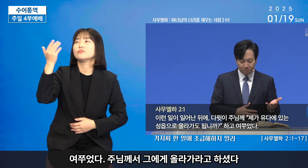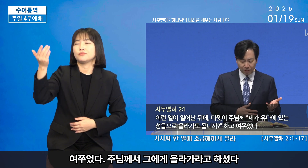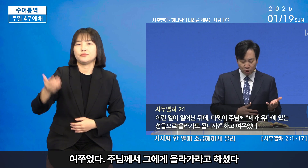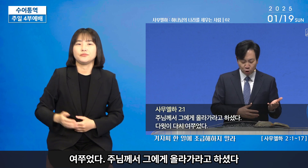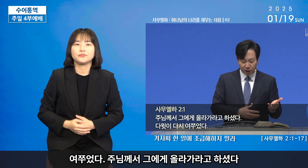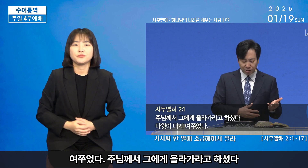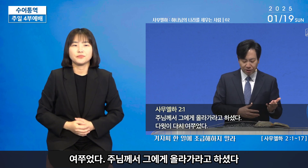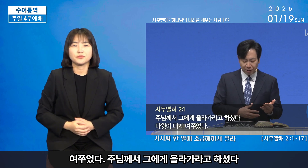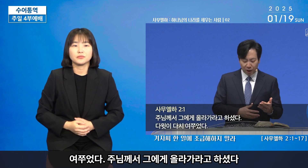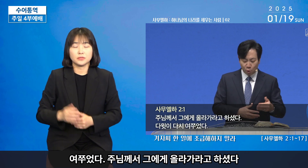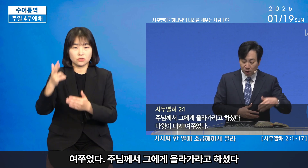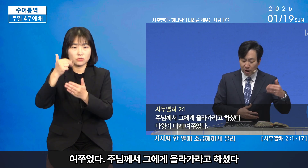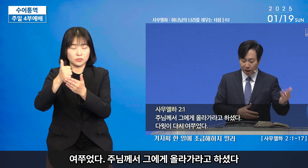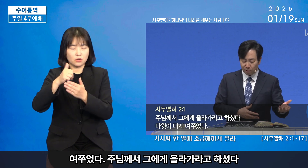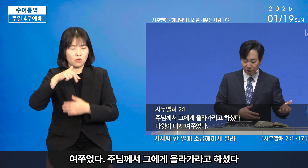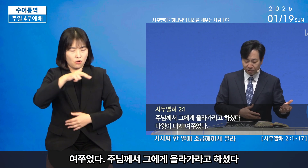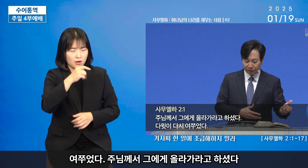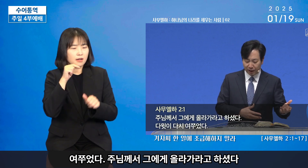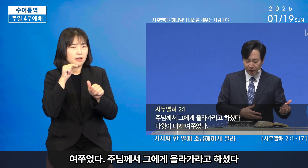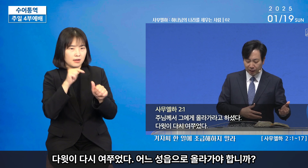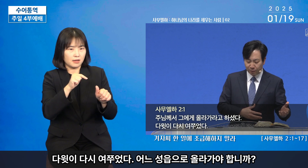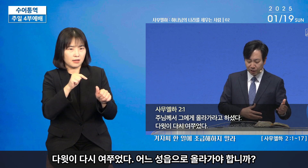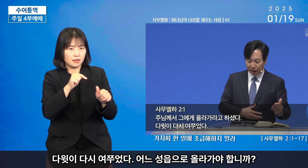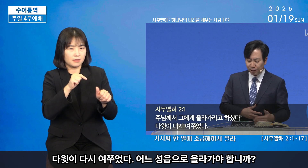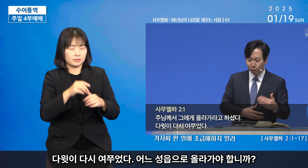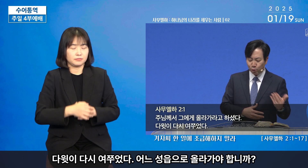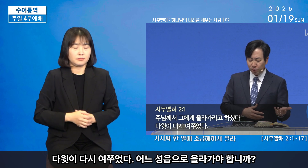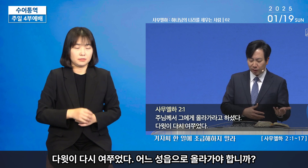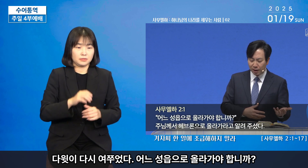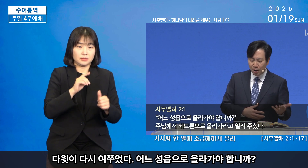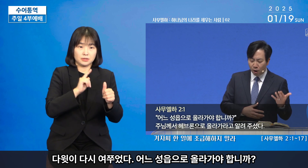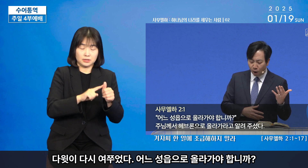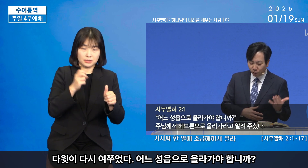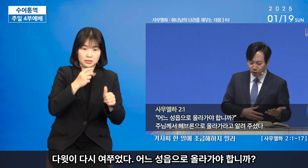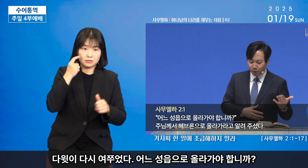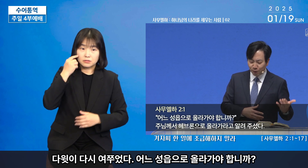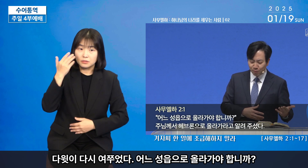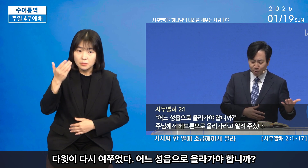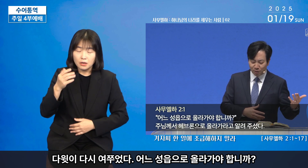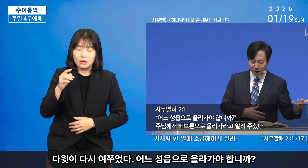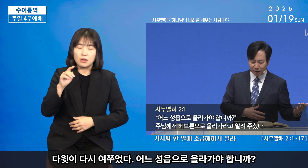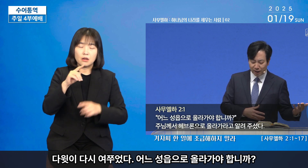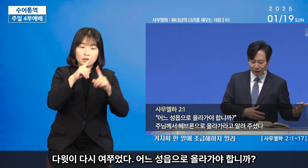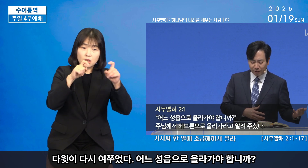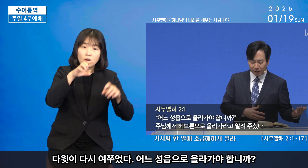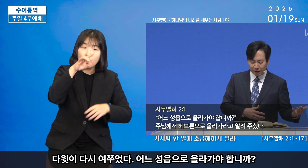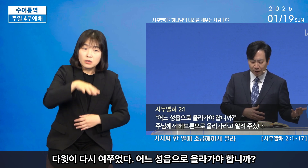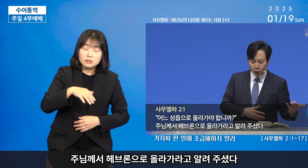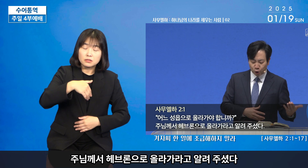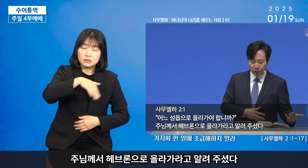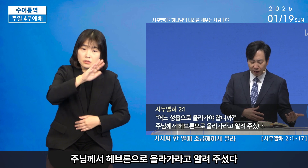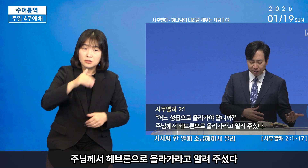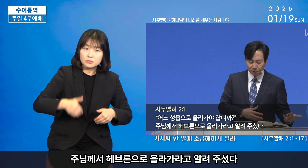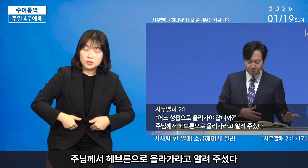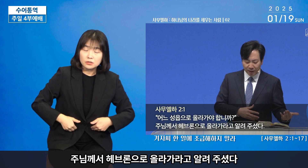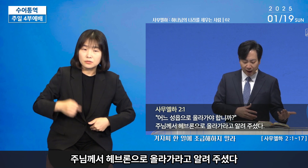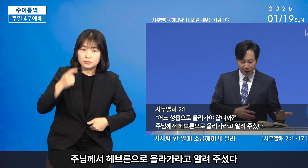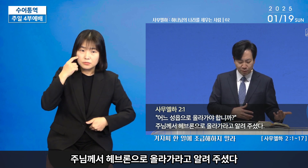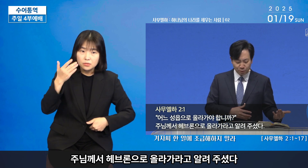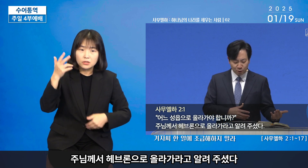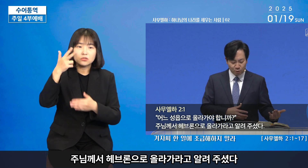여쭈었다. 주님께서 그에게 올라가라고 하셨다. 다윗이 다시 여쭈었다. 어느 성읍으로 올라가야 합니까?